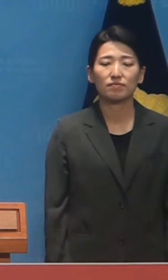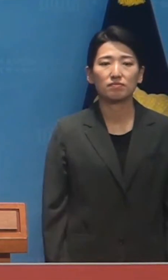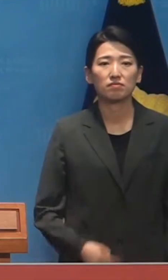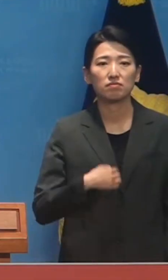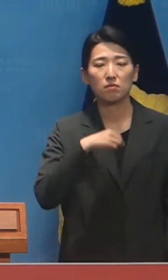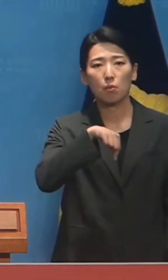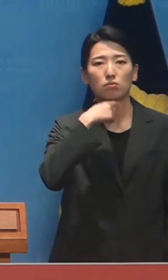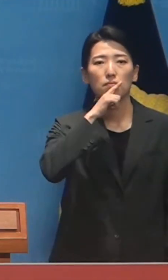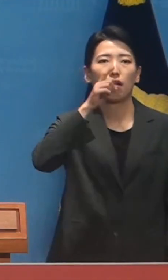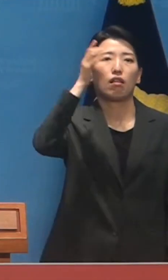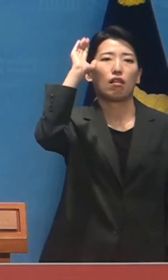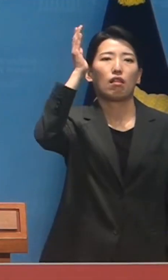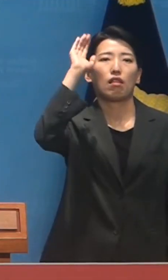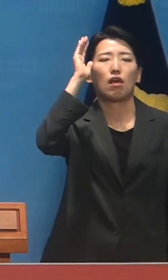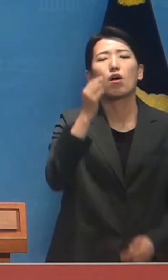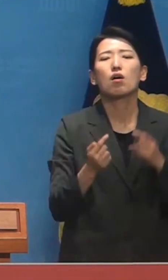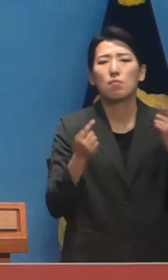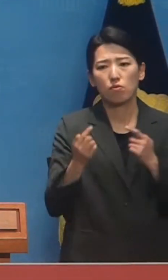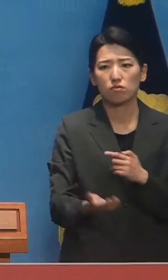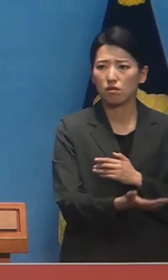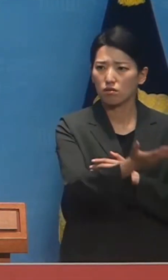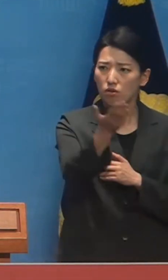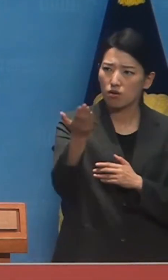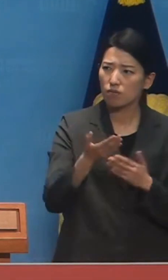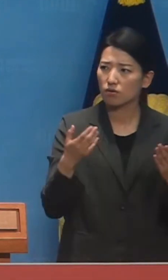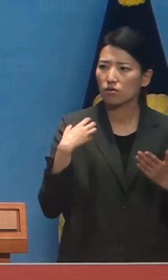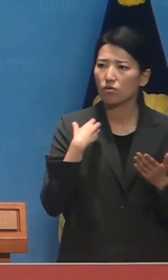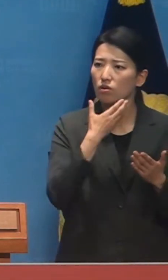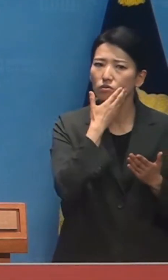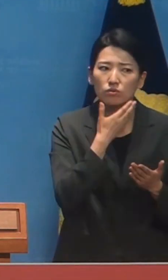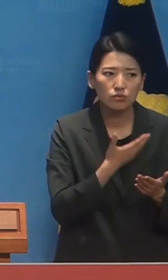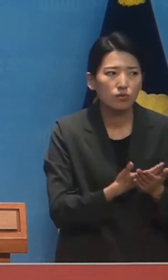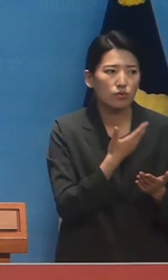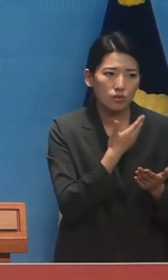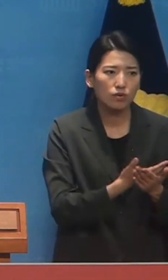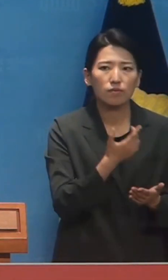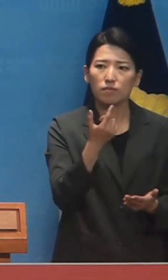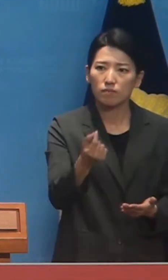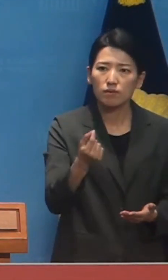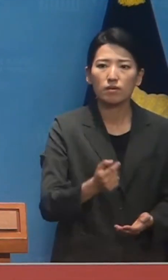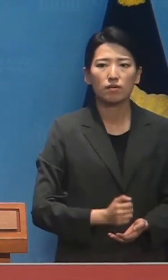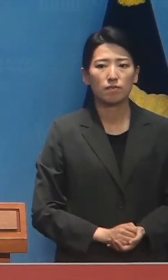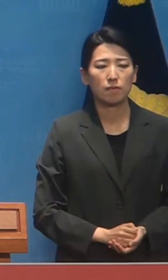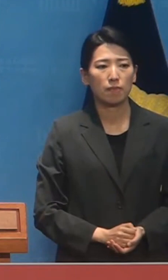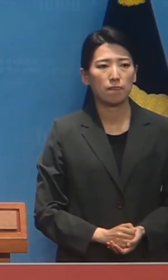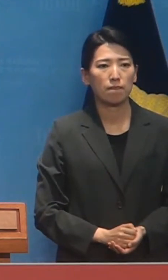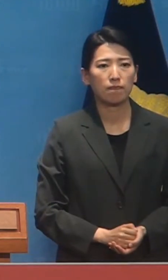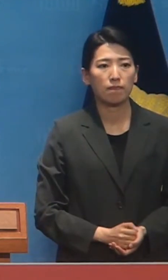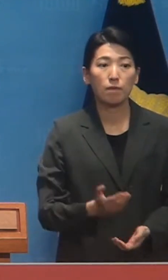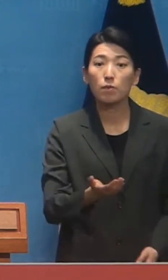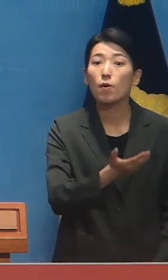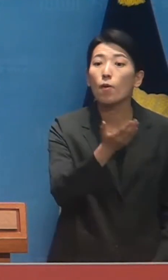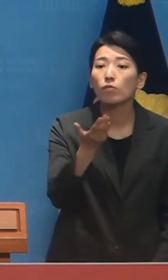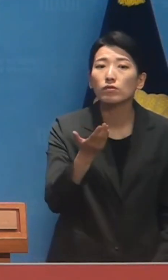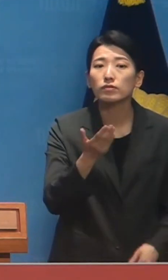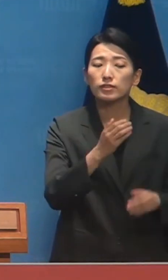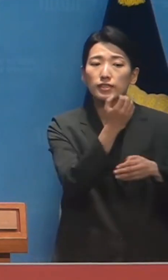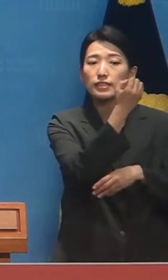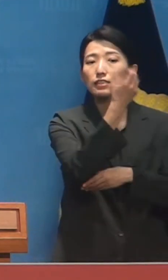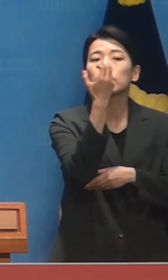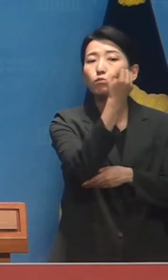떠드는 것보다도 여러분의 역할이 상당히 중요합니다. 여러분이 어떻게